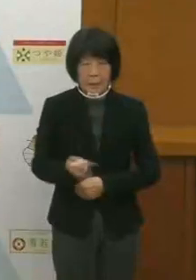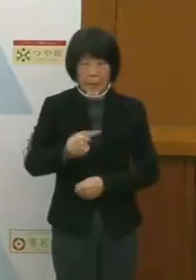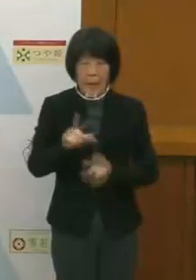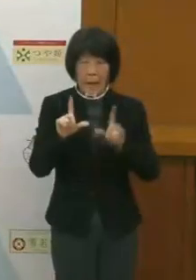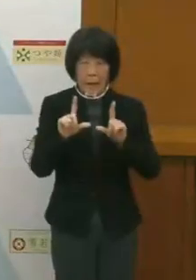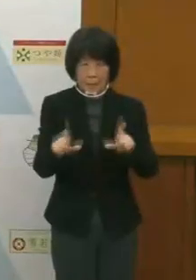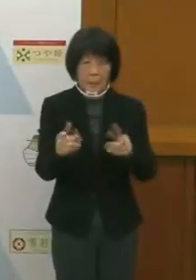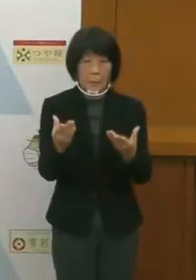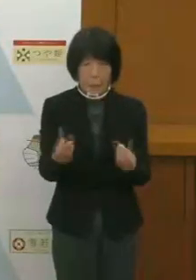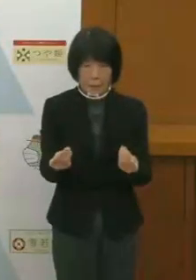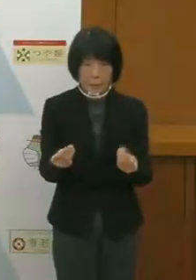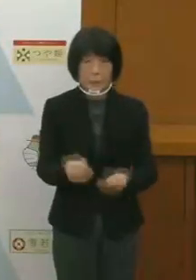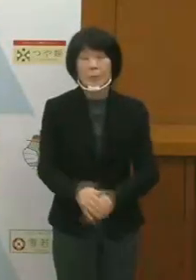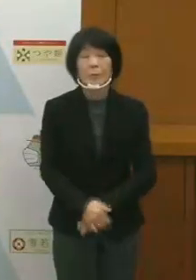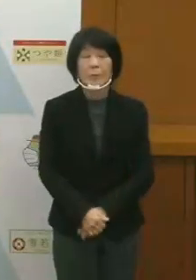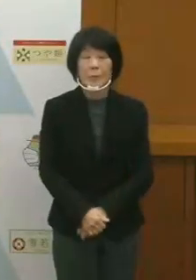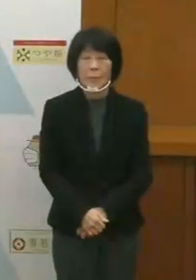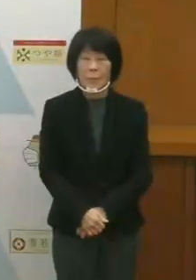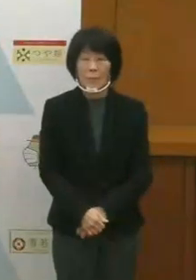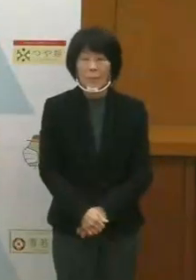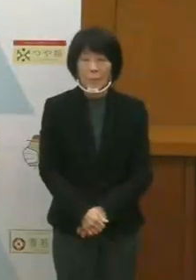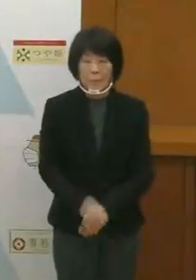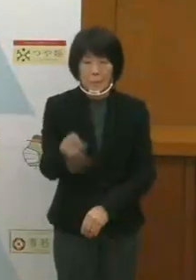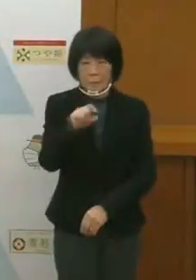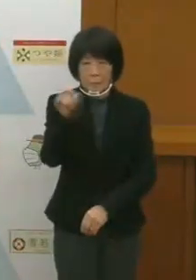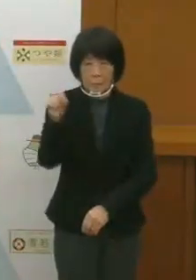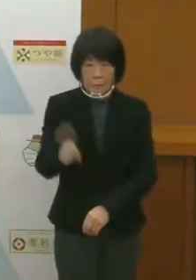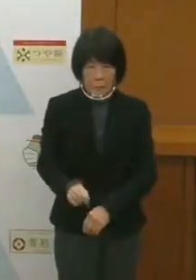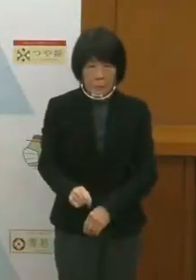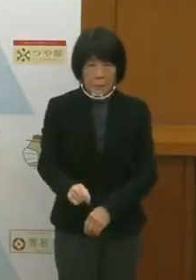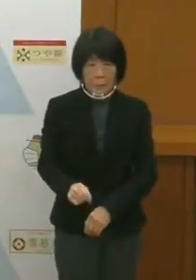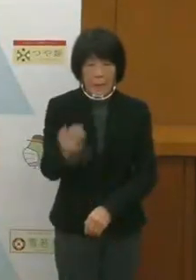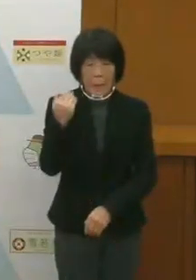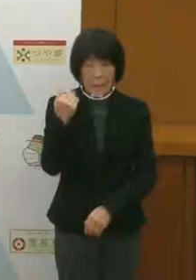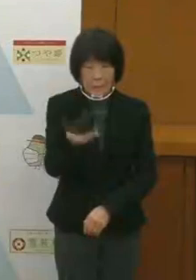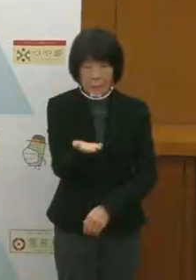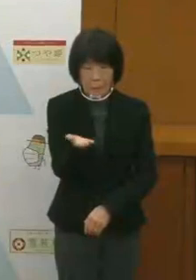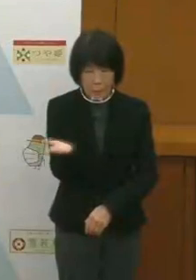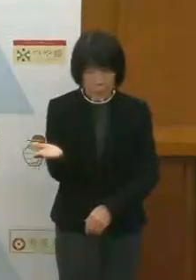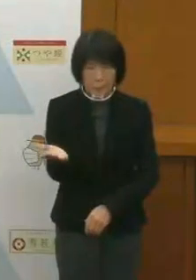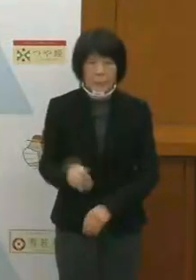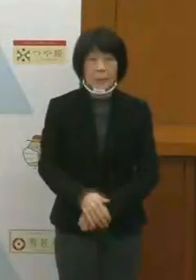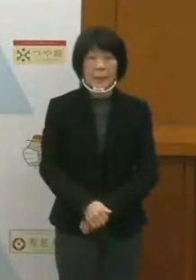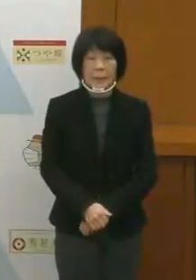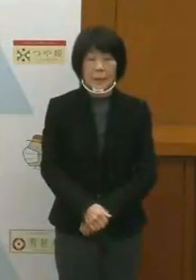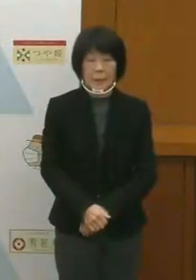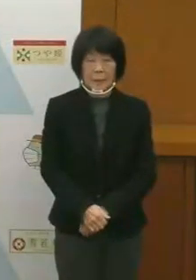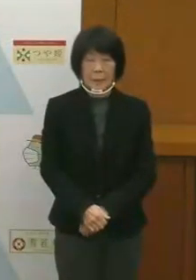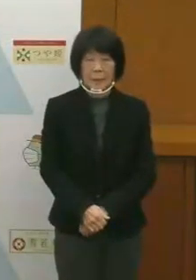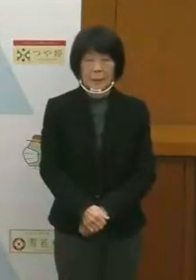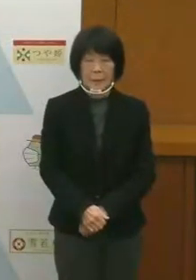からは以上です。 それでは初めに代表者さんからご質問をお願いいたします。